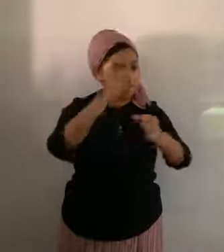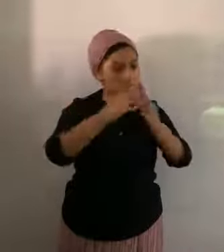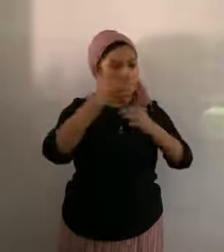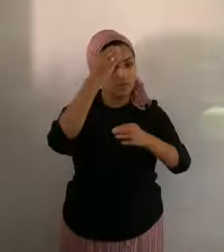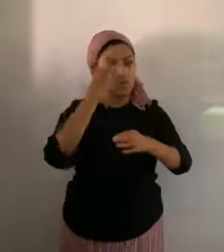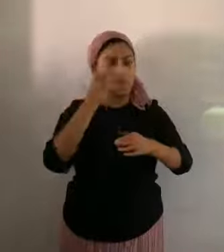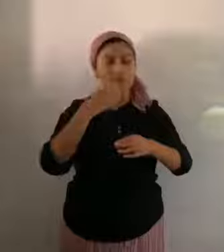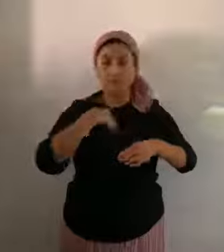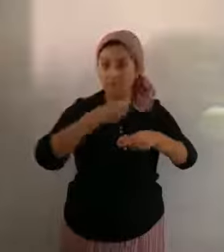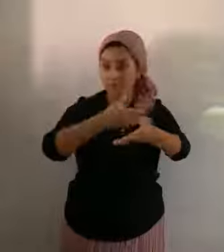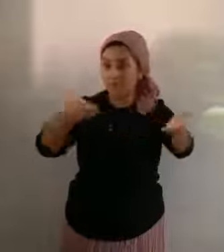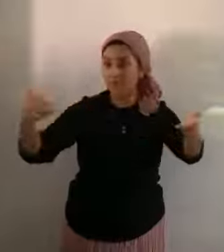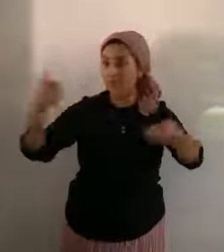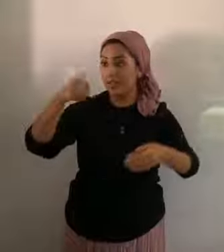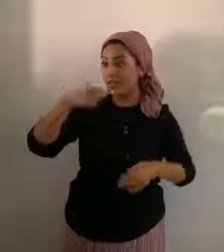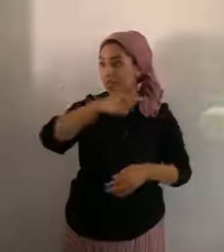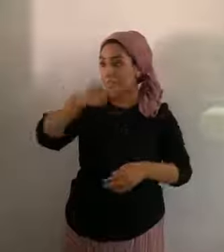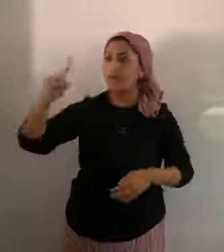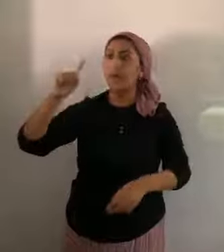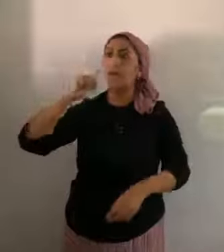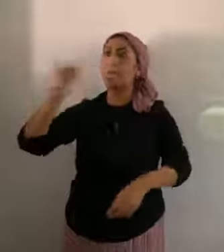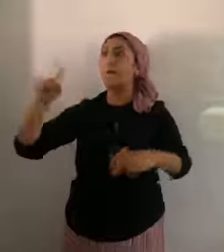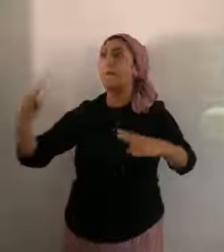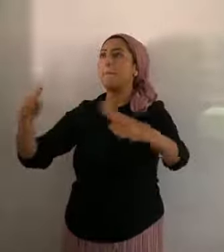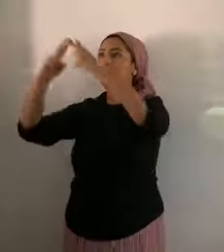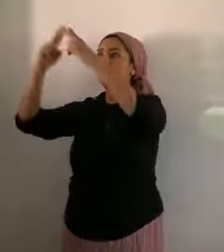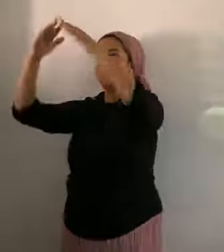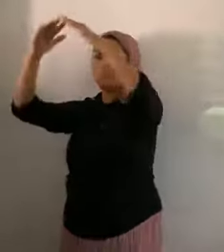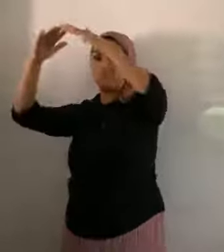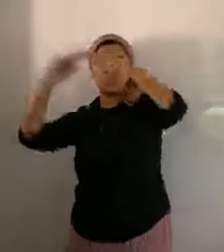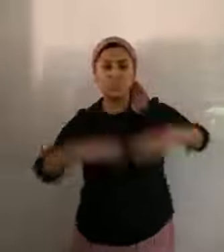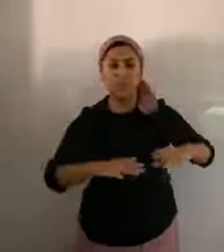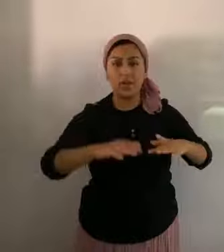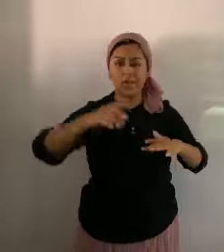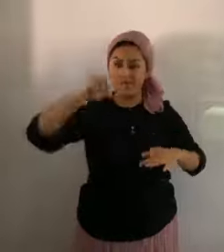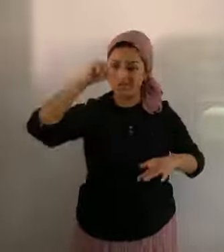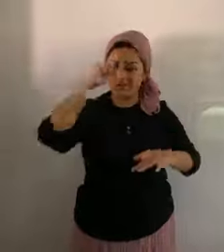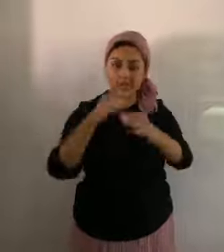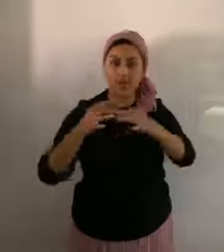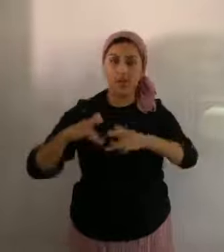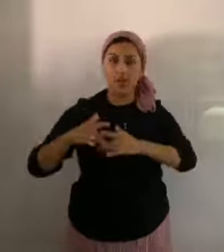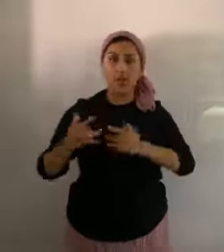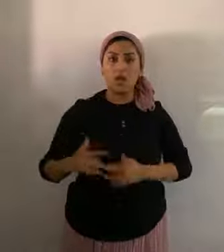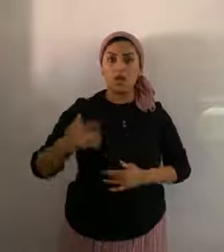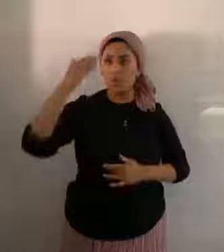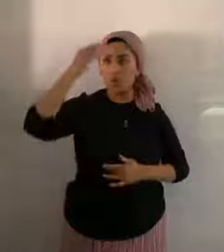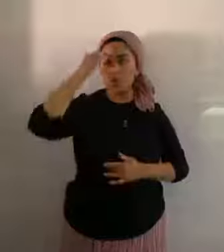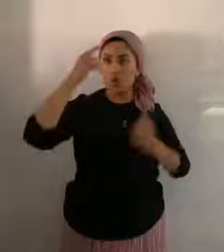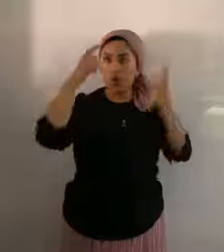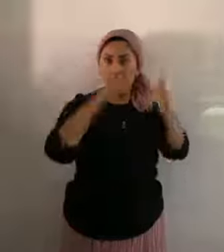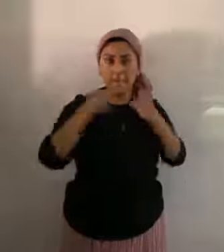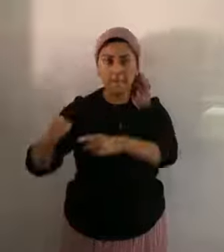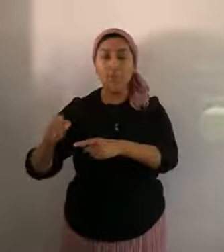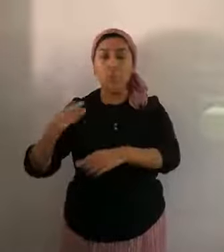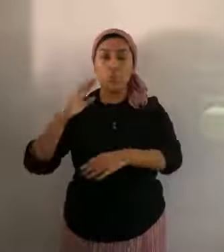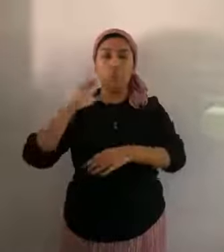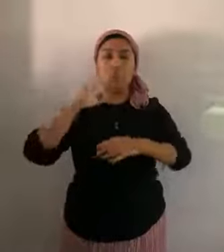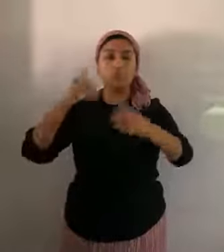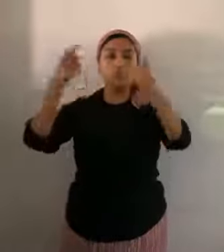porque de cierto os digo que cualquiera que dijere a este monte: Quítate y échate en el mar, y no dudare en su corazón, sino creyere que será hecho lo que dice, lo que diga le será